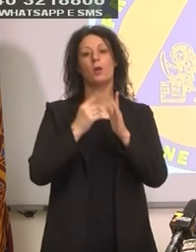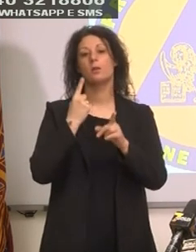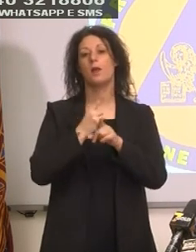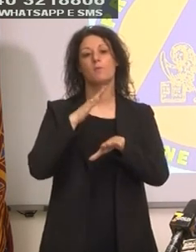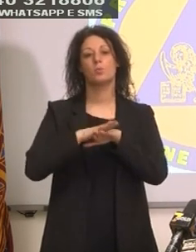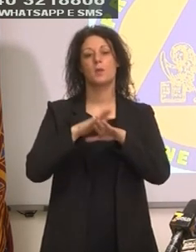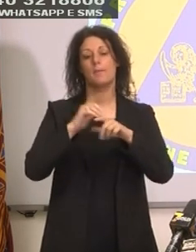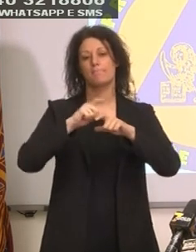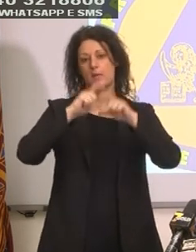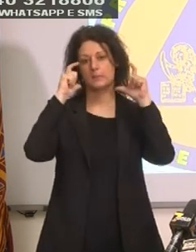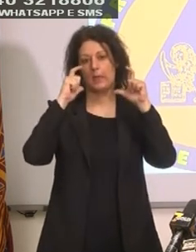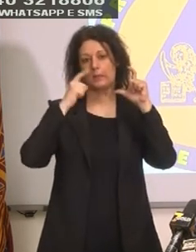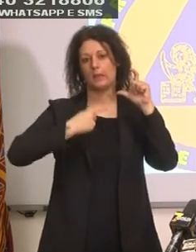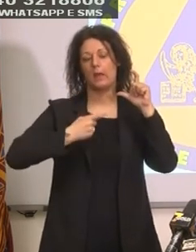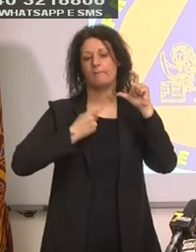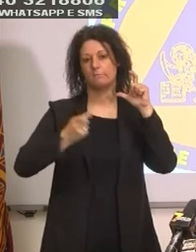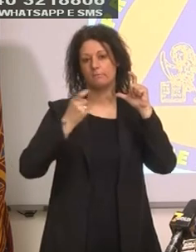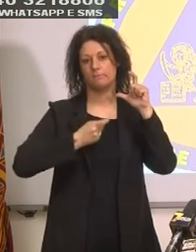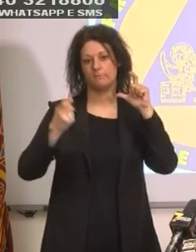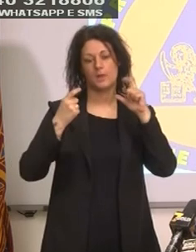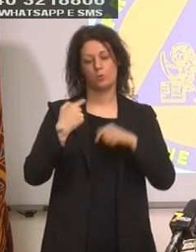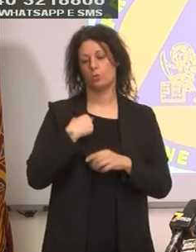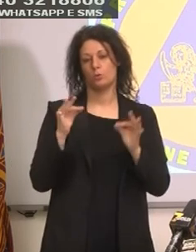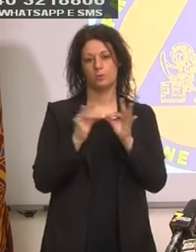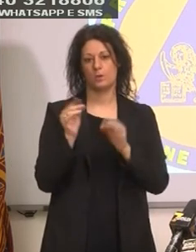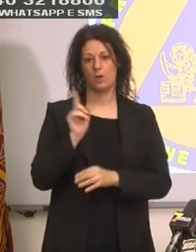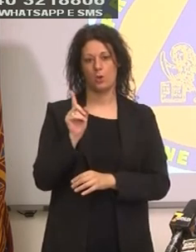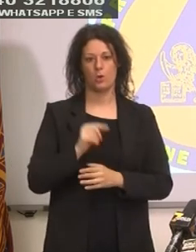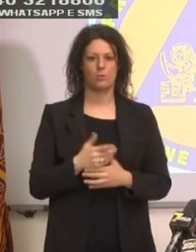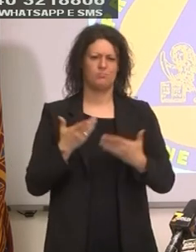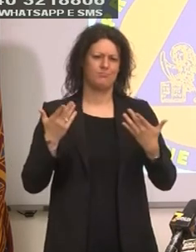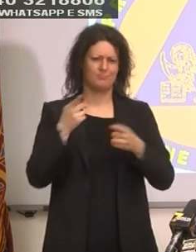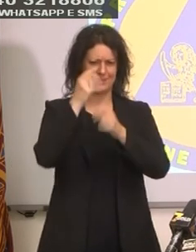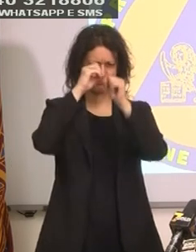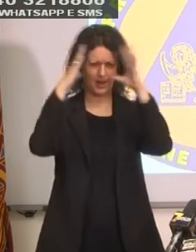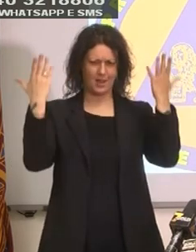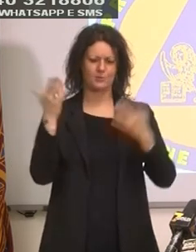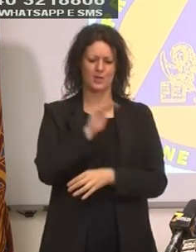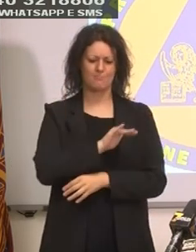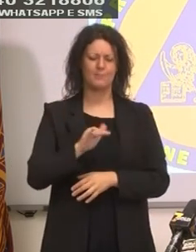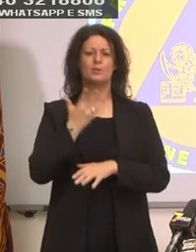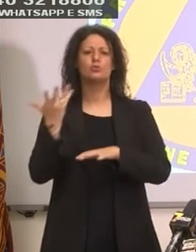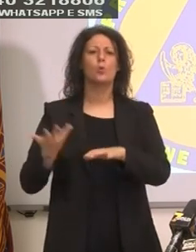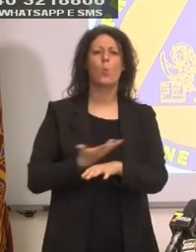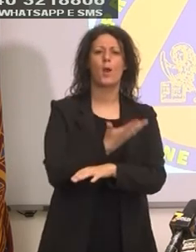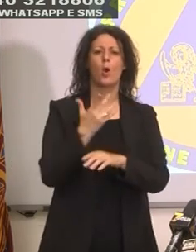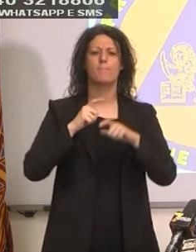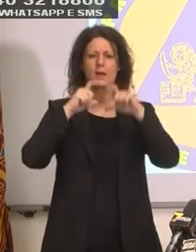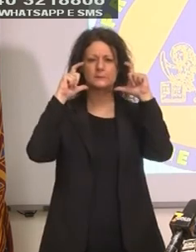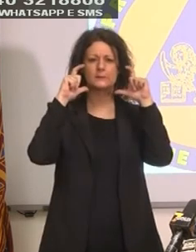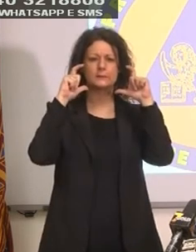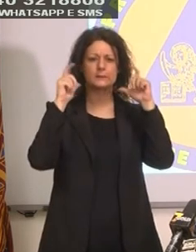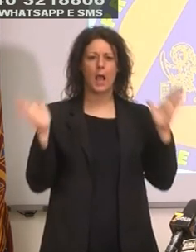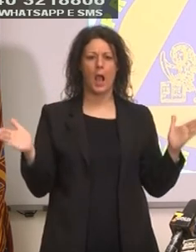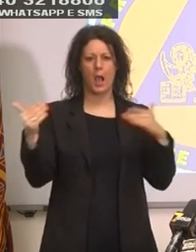siamo contrari, cioè siamo stati tutti bimbi, chi è di voi che si sarebbe tenuto 5 ore in aula la mascherina? Tu dai, cioè. Ecco,